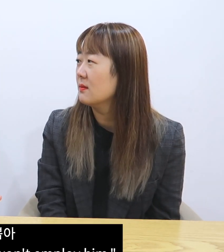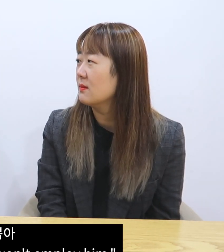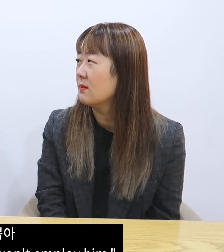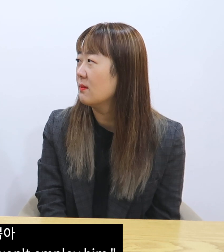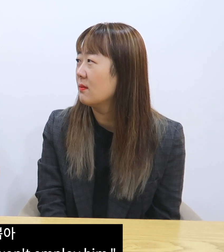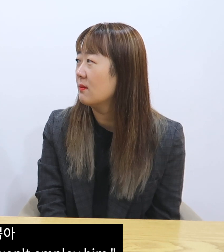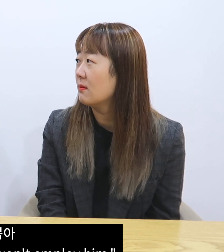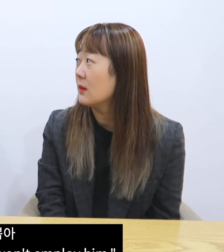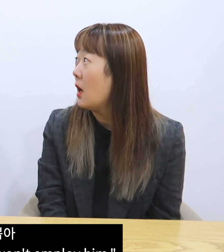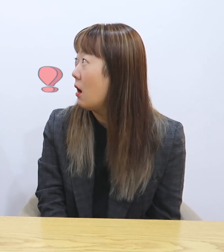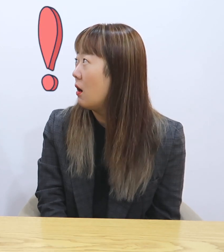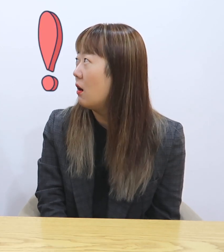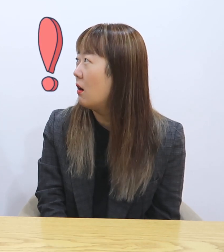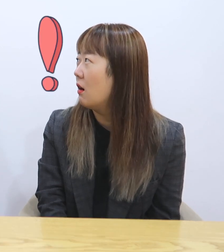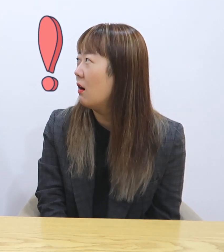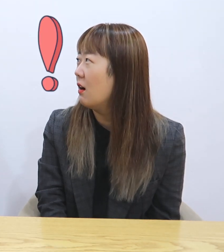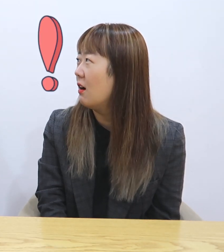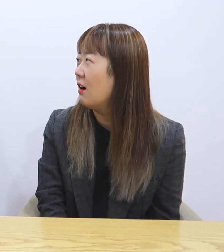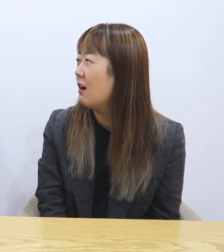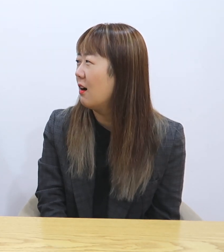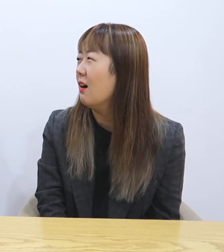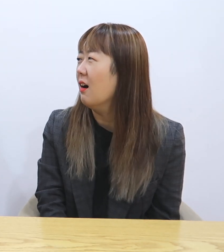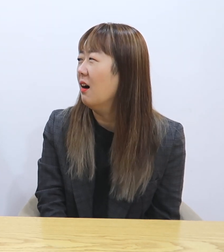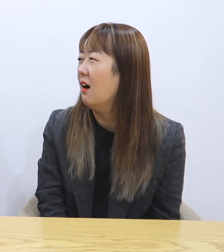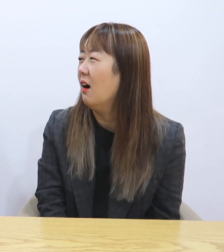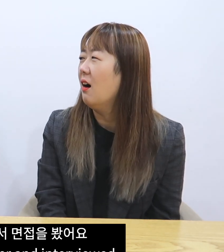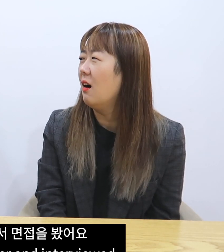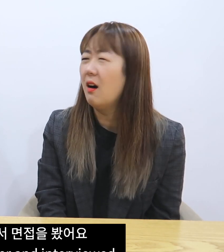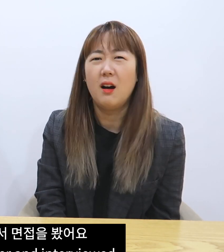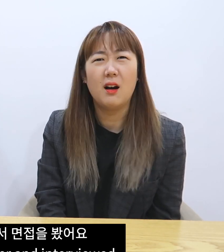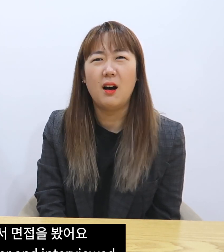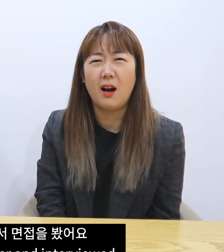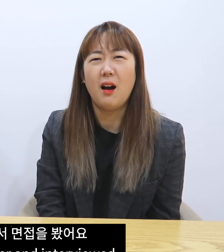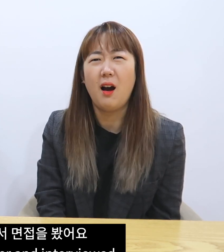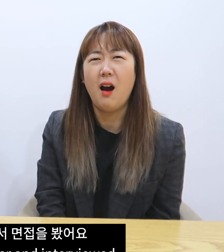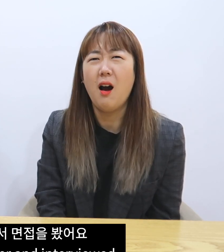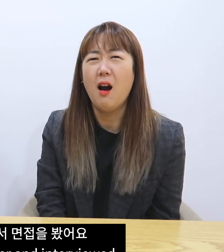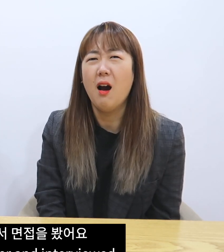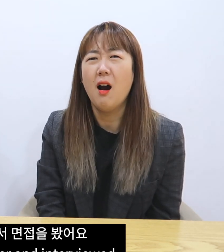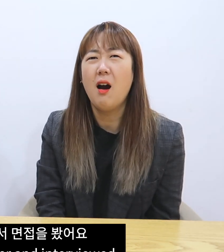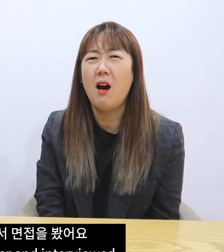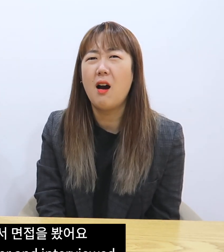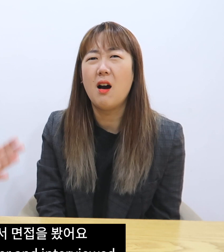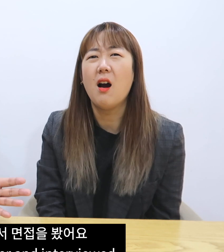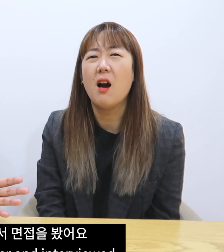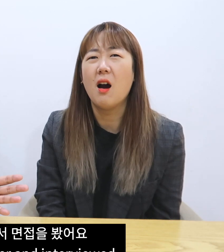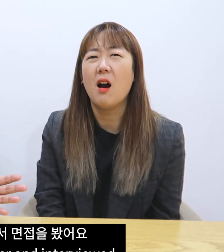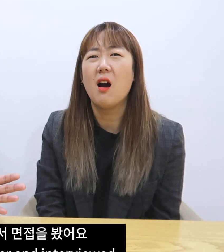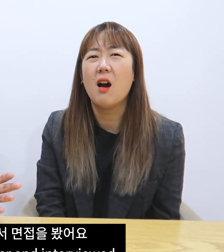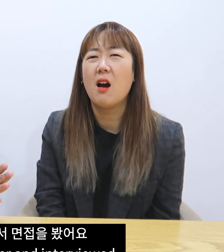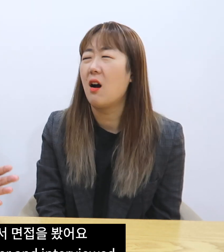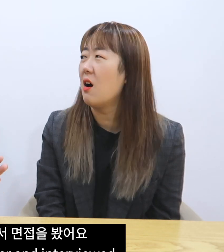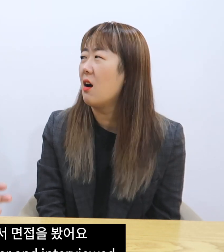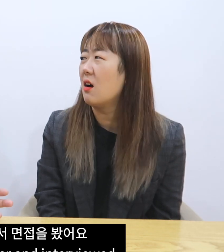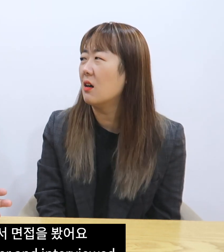모르겠다 한 번만 그래서 다른 본부에 응가자